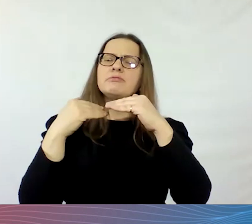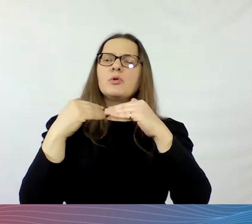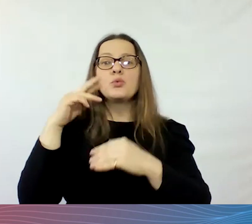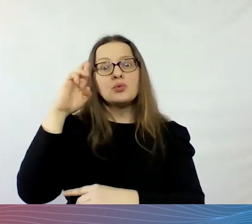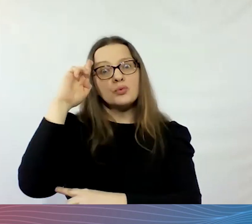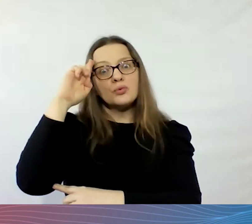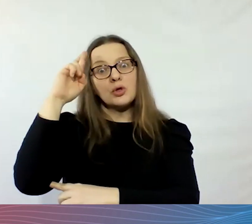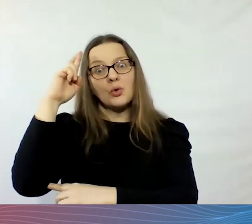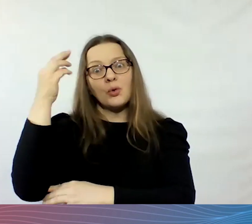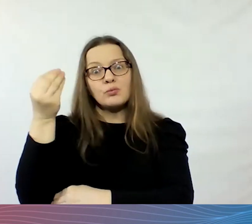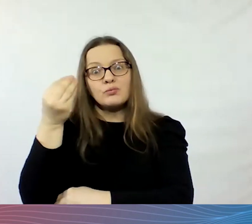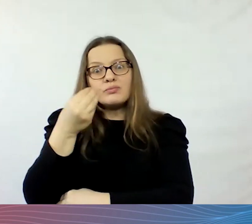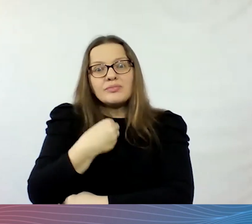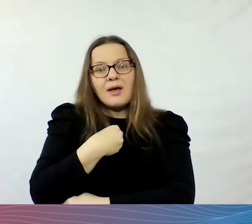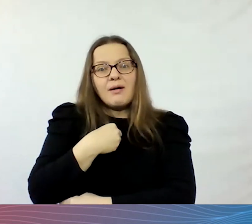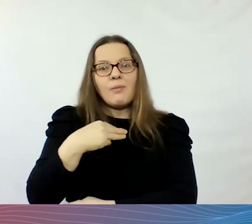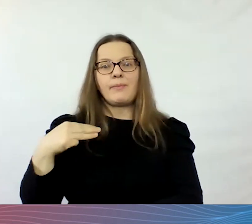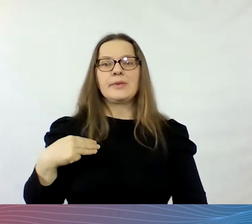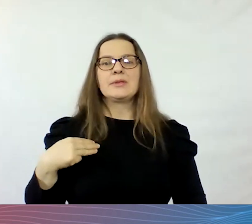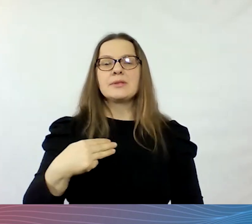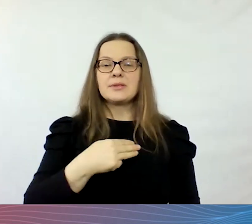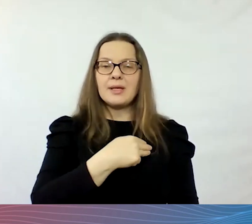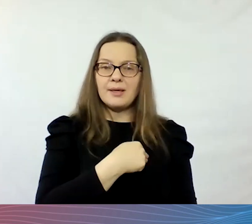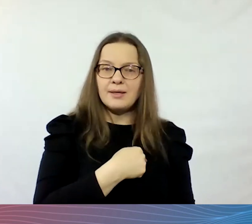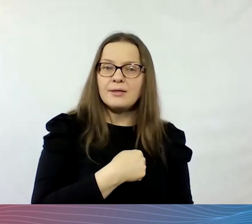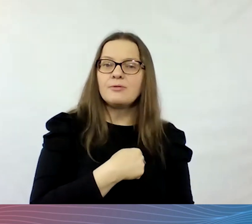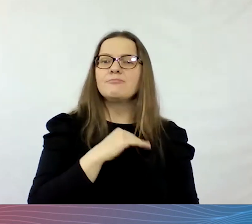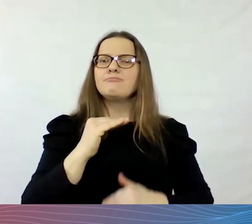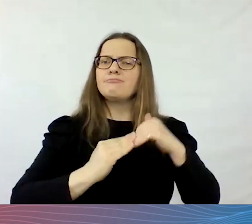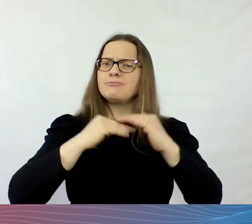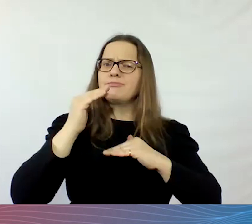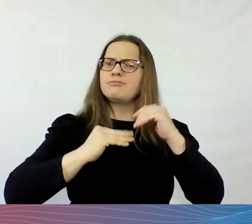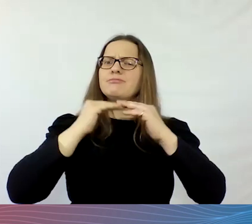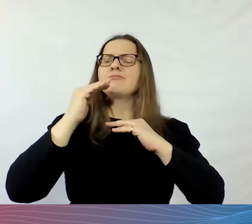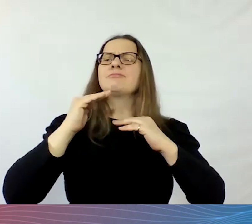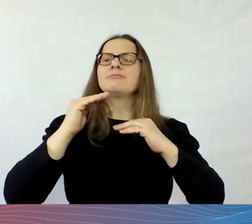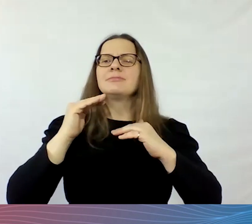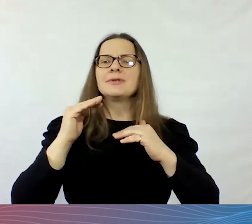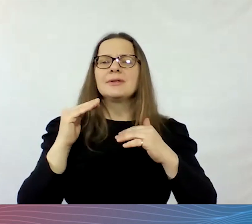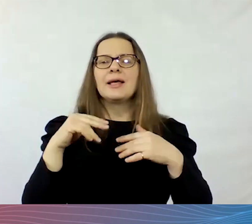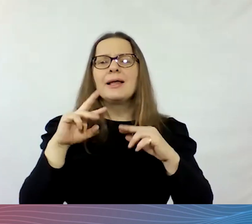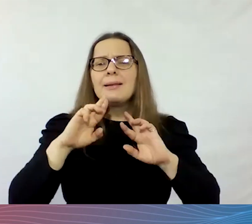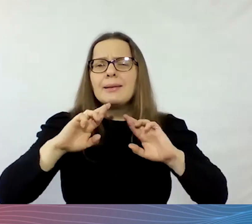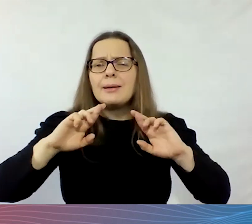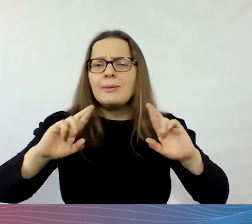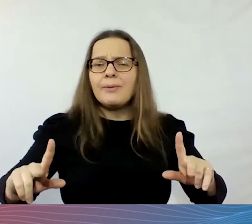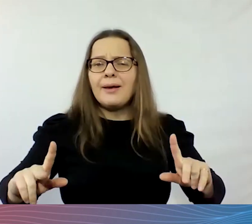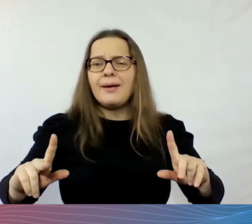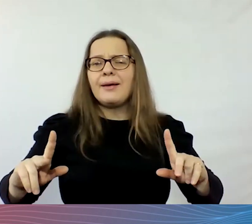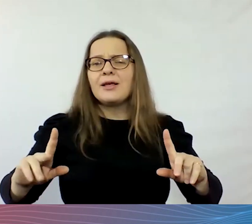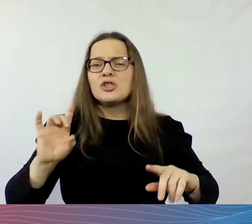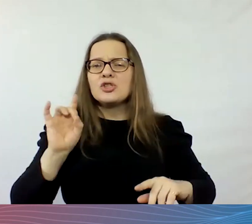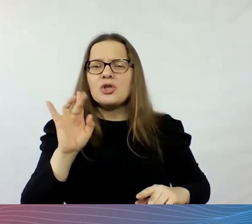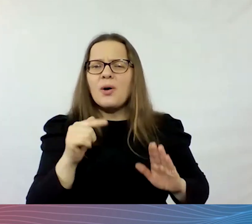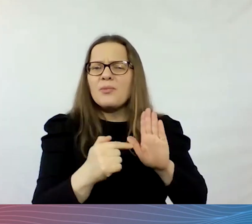um ministério. Não é de vez em quando você esboçar que consegue fazer alguma coisa pelo dom que o Espírito te